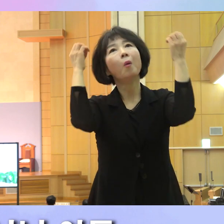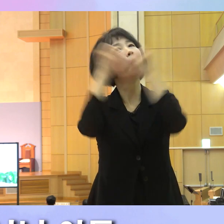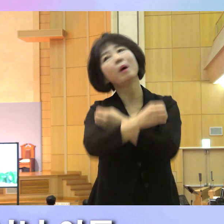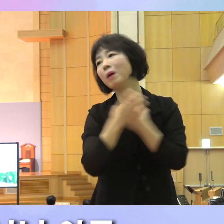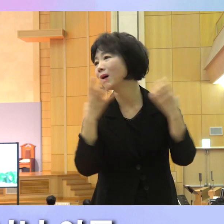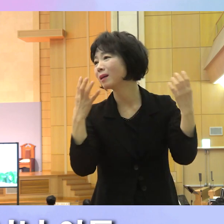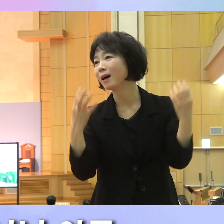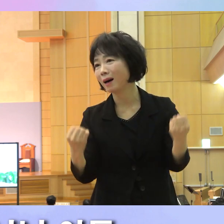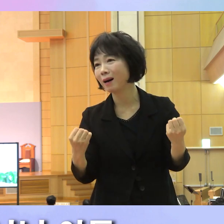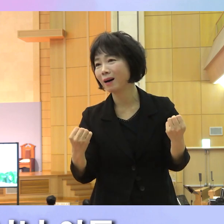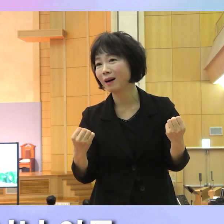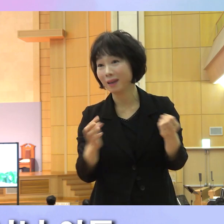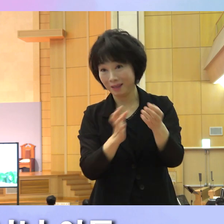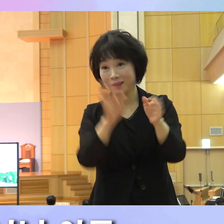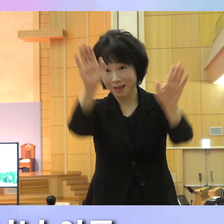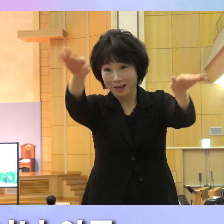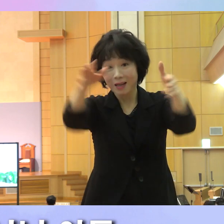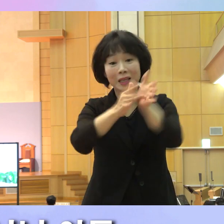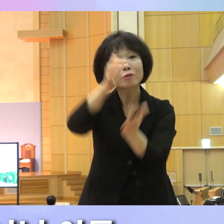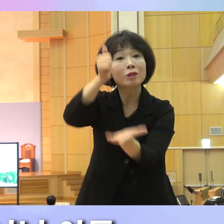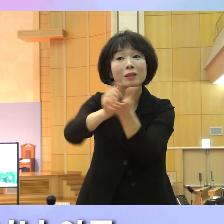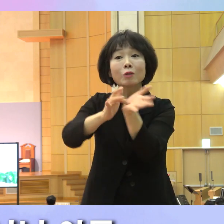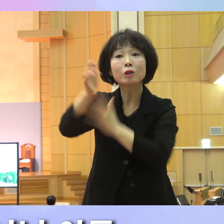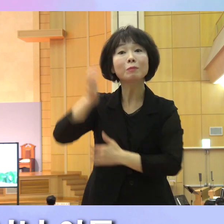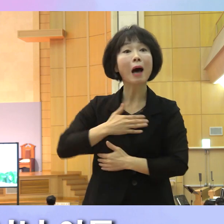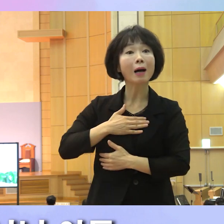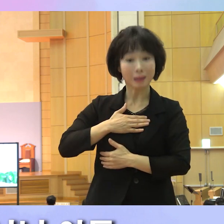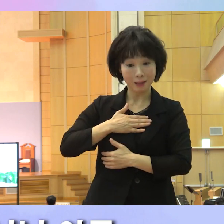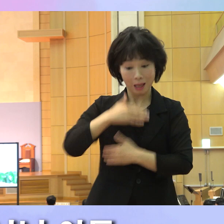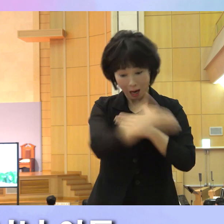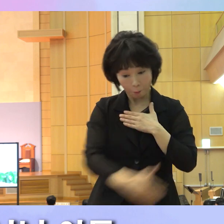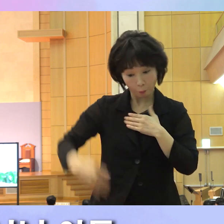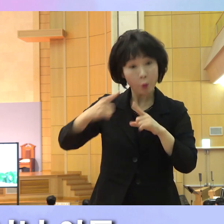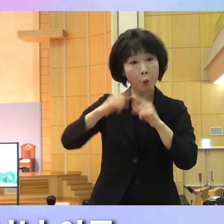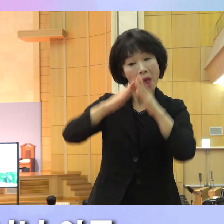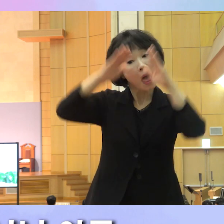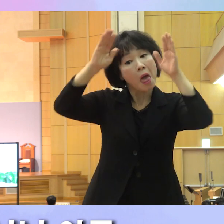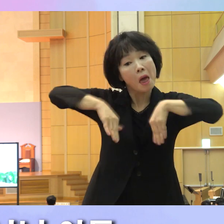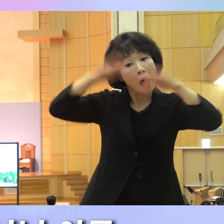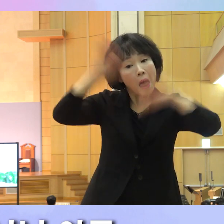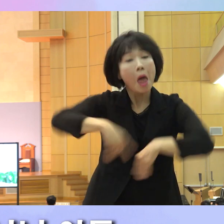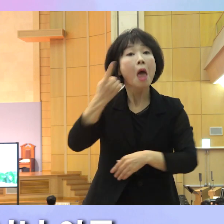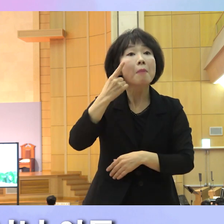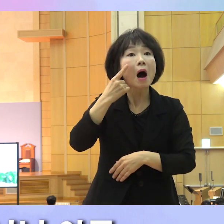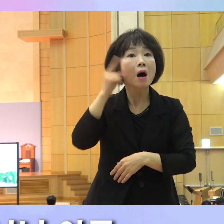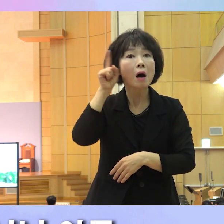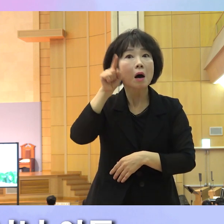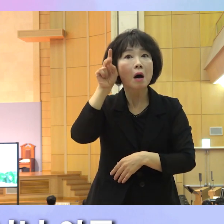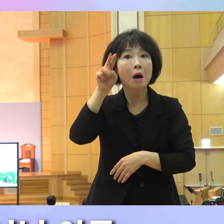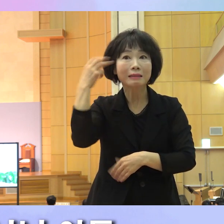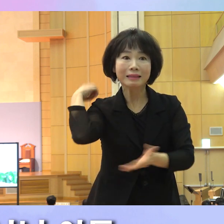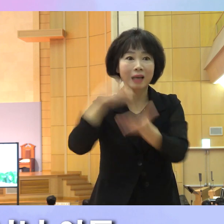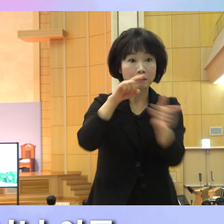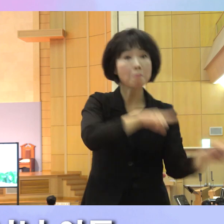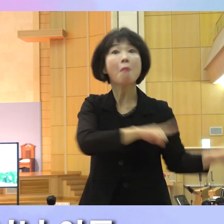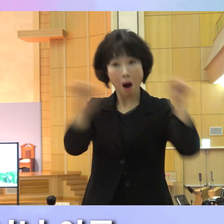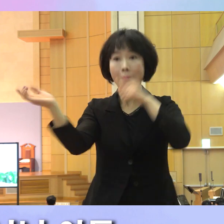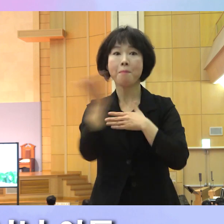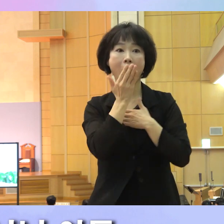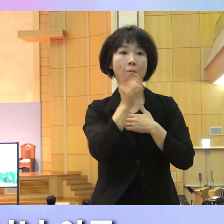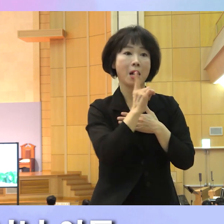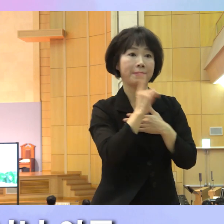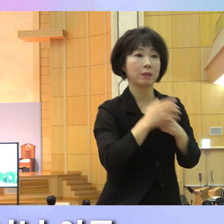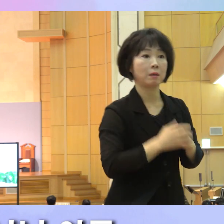예수님이 성전을 가리키면서 이 성전을 헐어버려라. 그러니까 사람들은 그 성전을 헐어버리라고